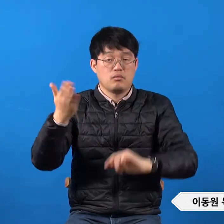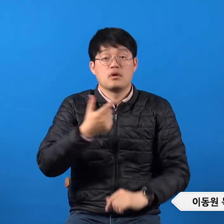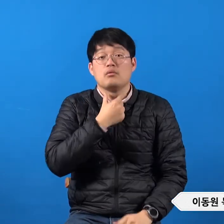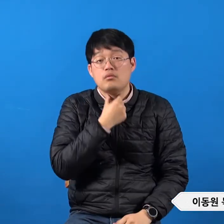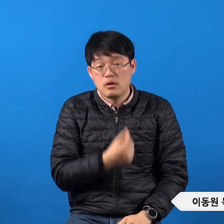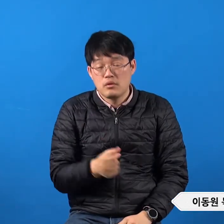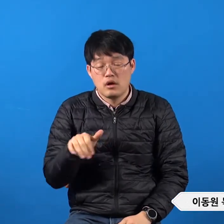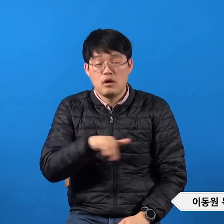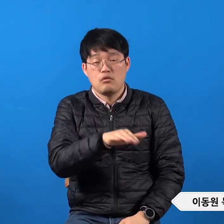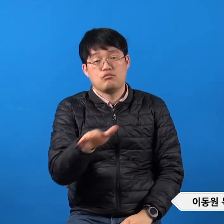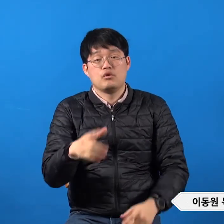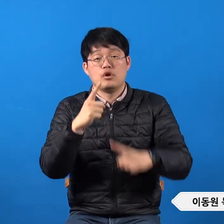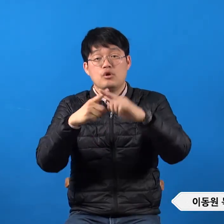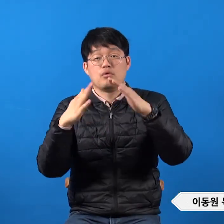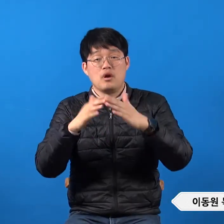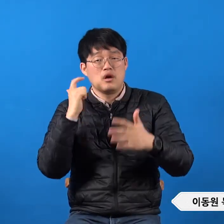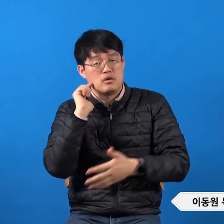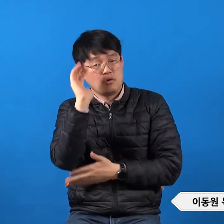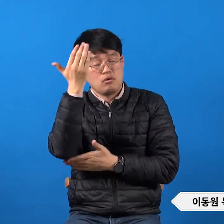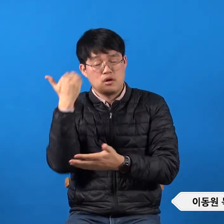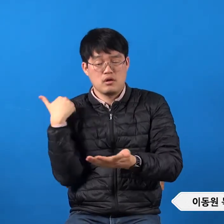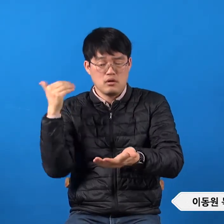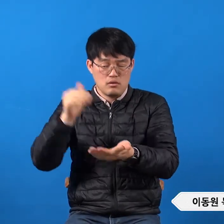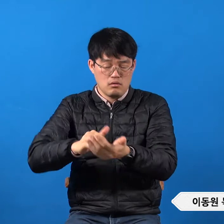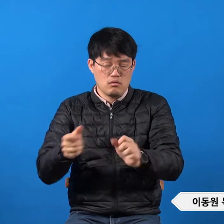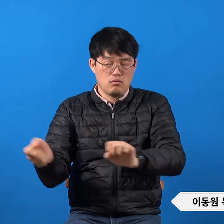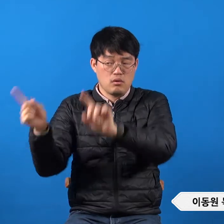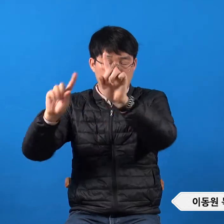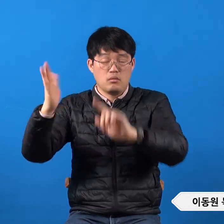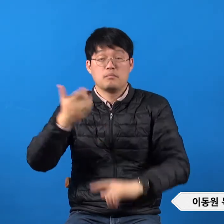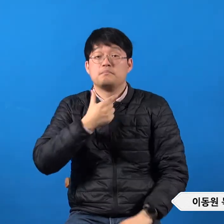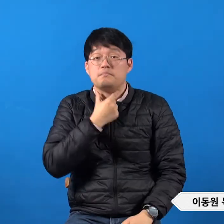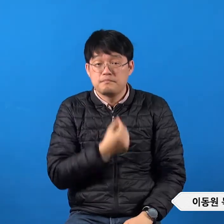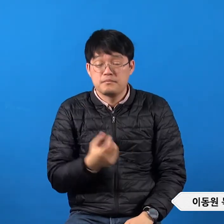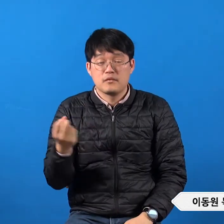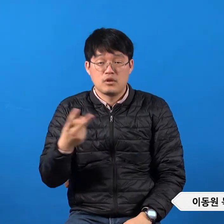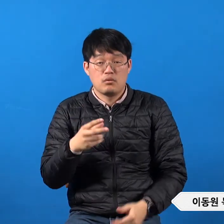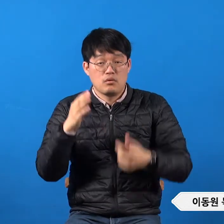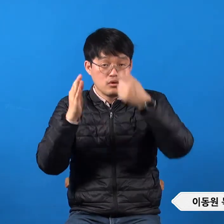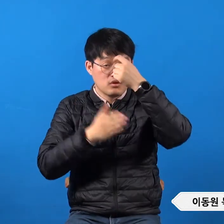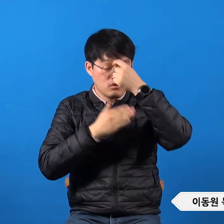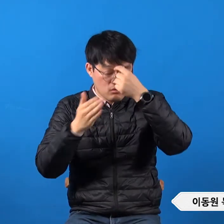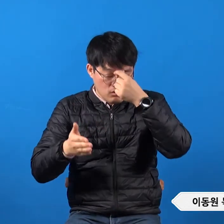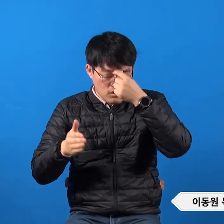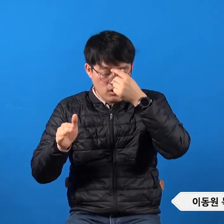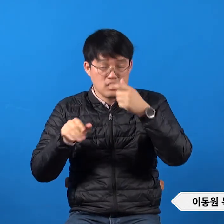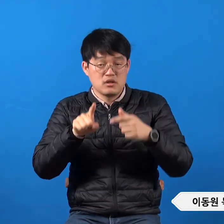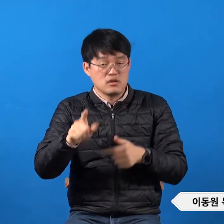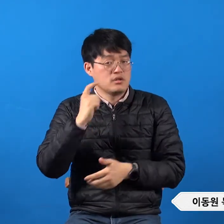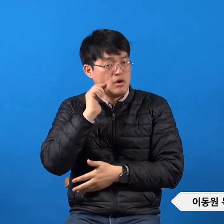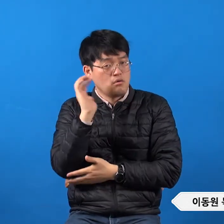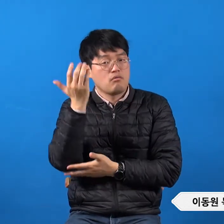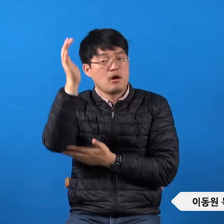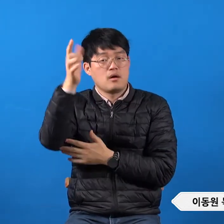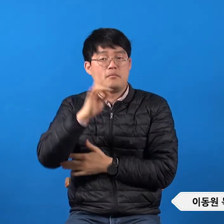그 영광이 우리 교회에 다시 돌아올 수 있기를 기대합니다. 그리고 성도들이 무엇보다 그 영광만을 사모하는 것.